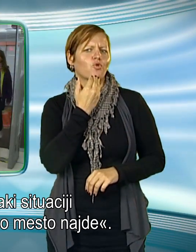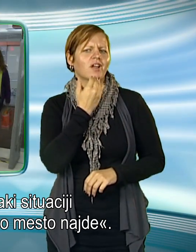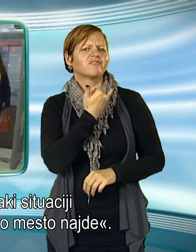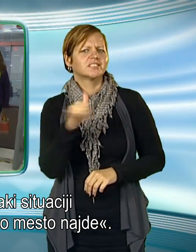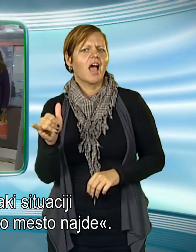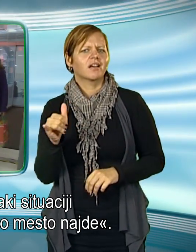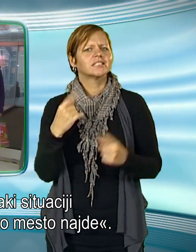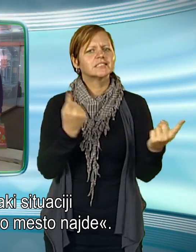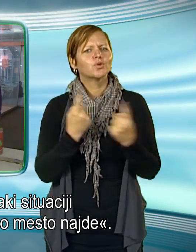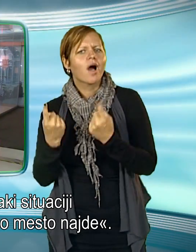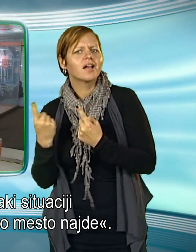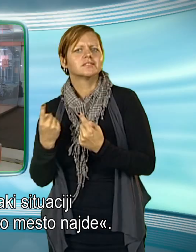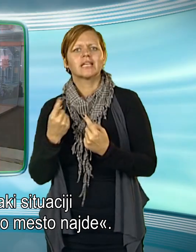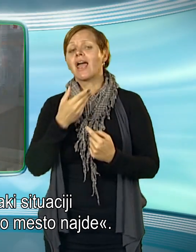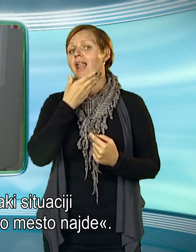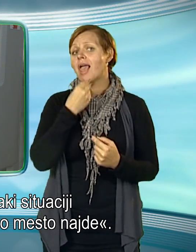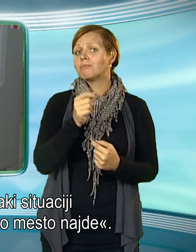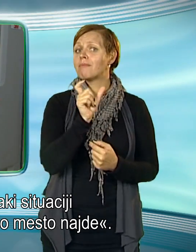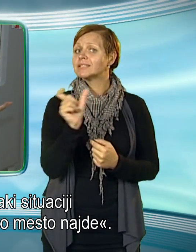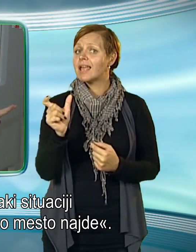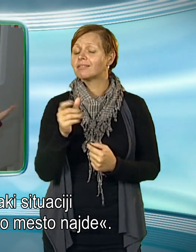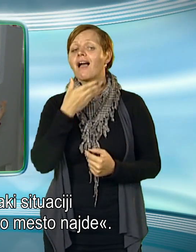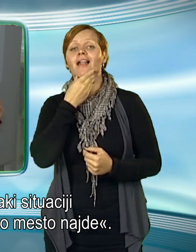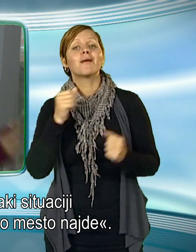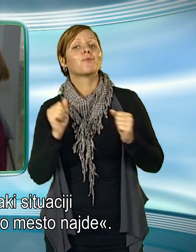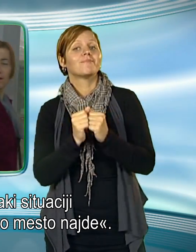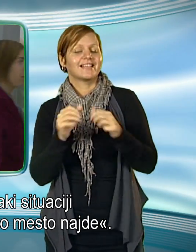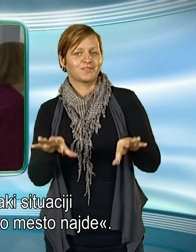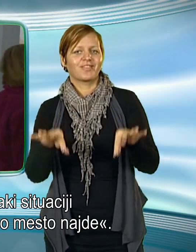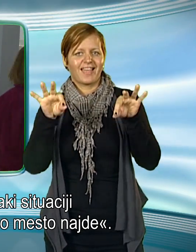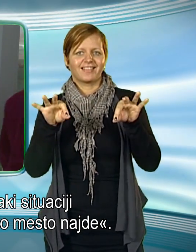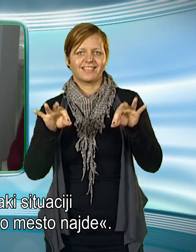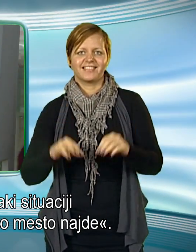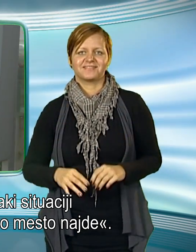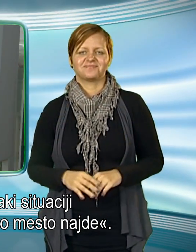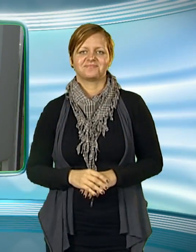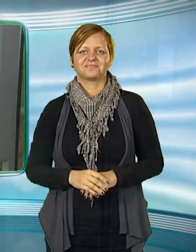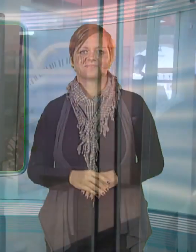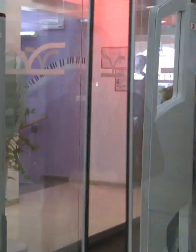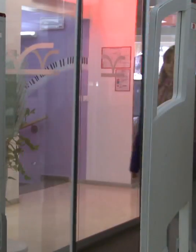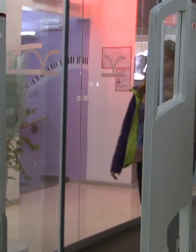V skoraj vsaki situaciji lepa beseda lepo mesto najde.